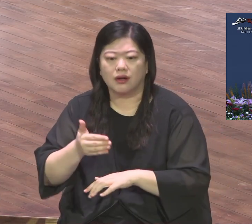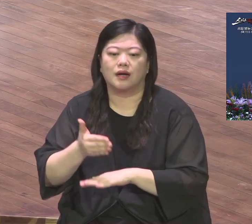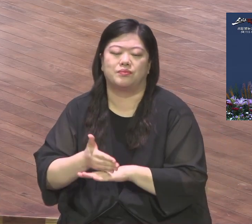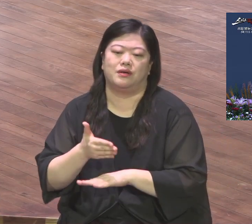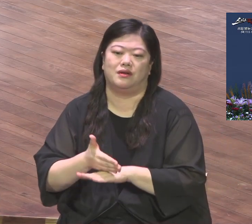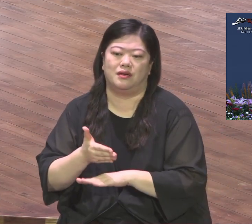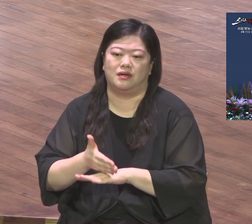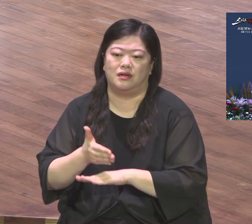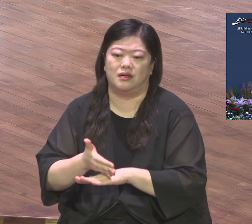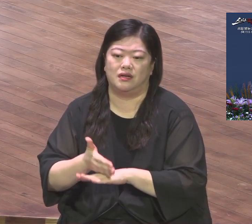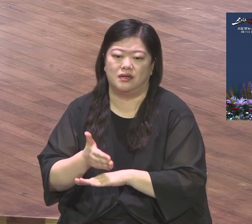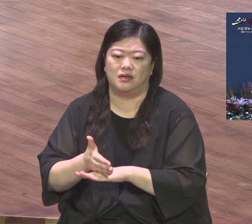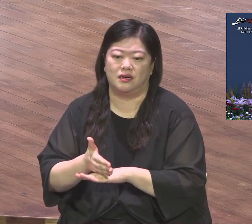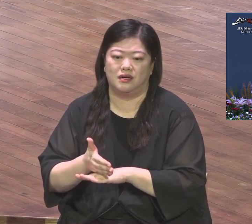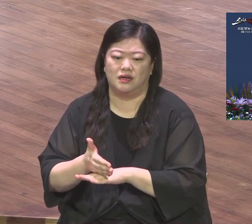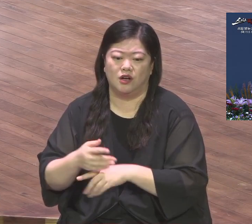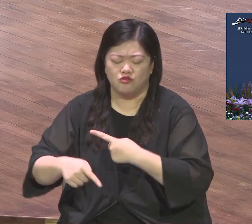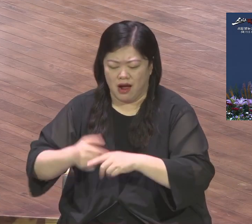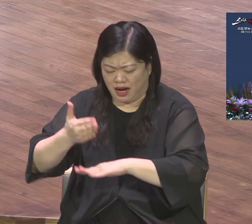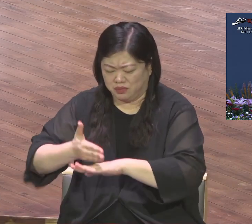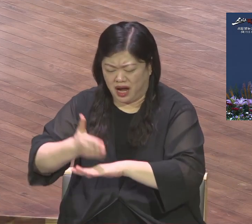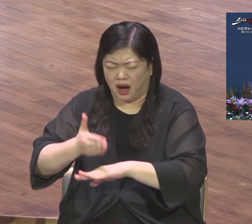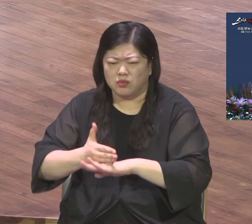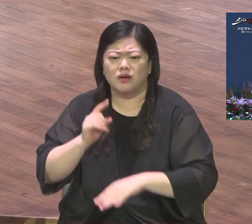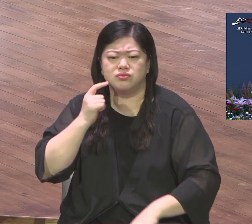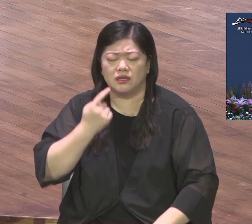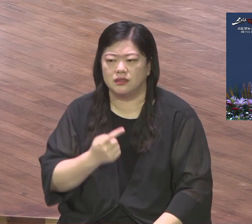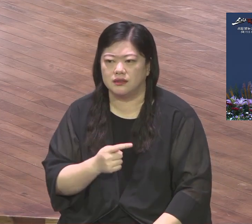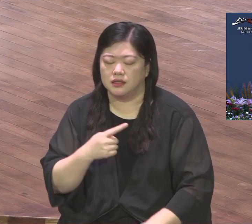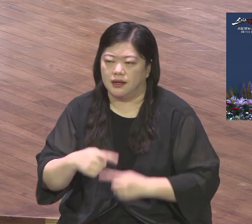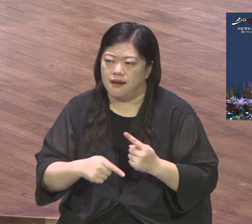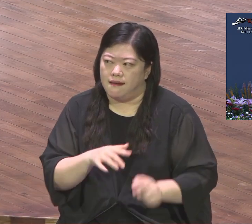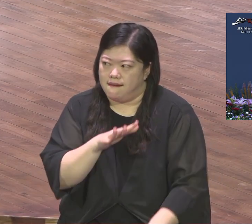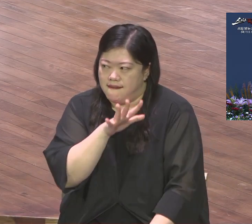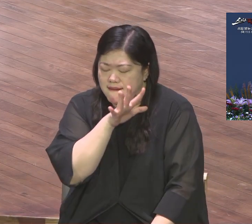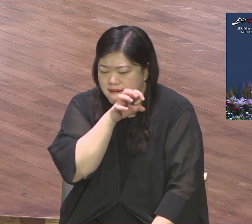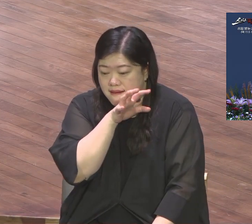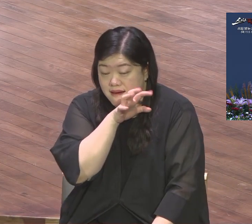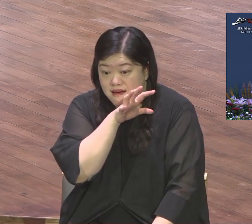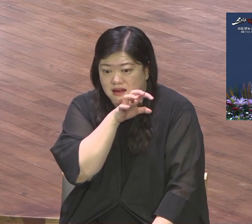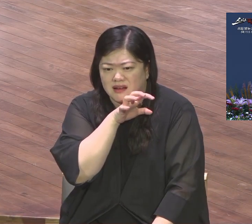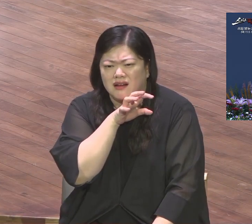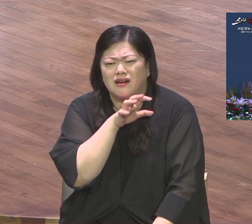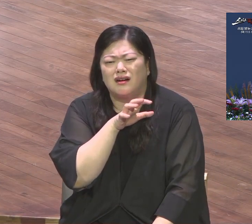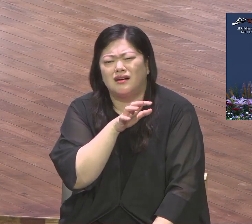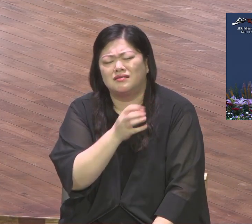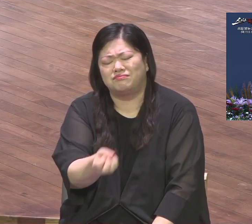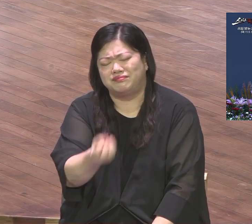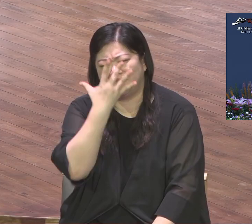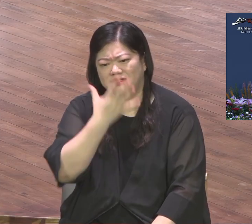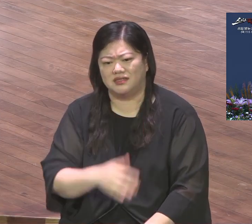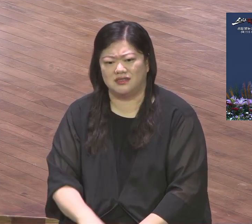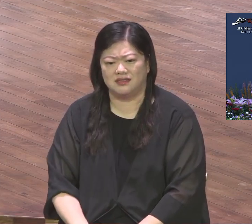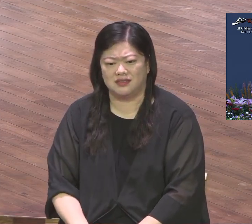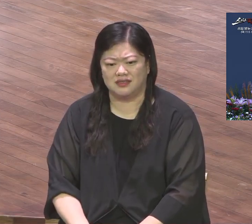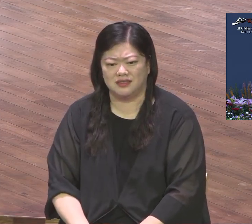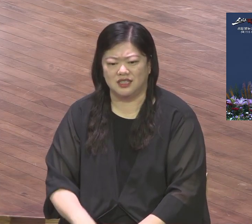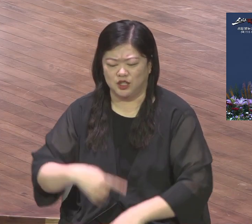돼요. 불평이 나면 하나님이 성령이 슬퍼해요. 여러분 입에서 뭐가 나오냐? 계속 찬양과